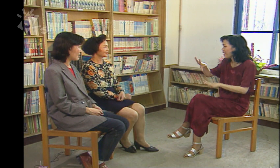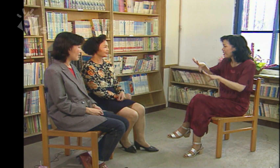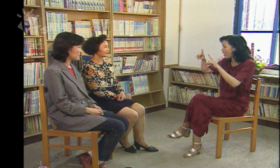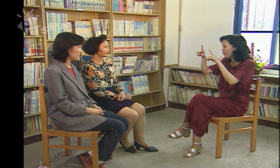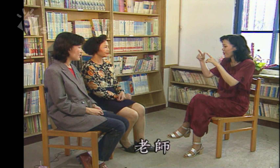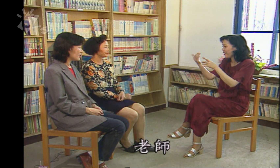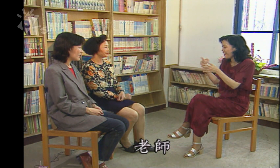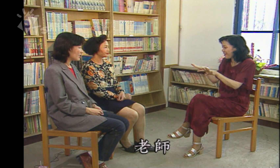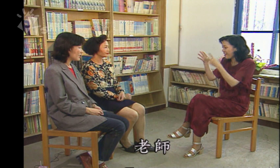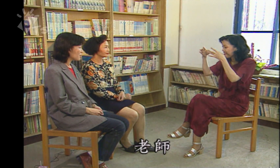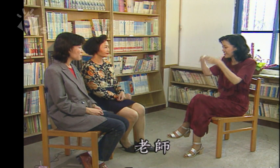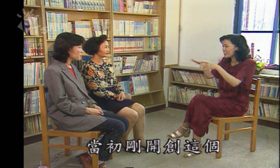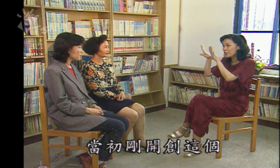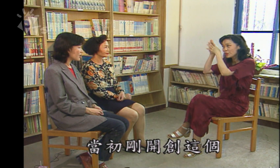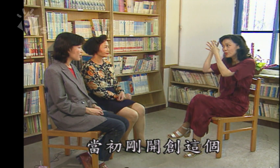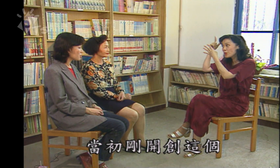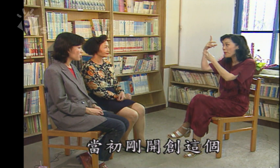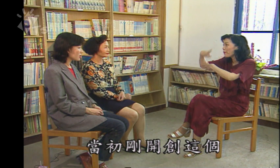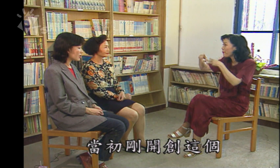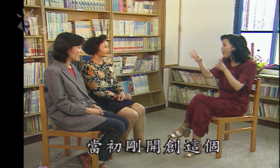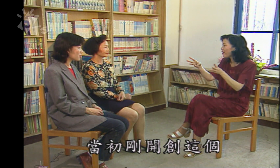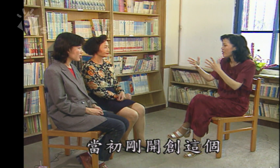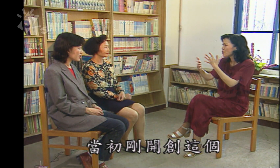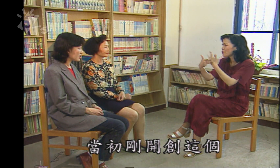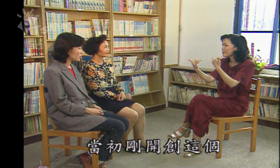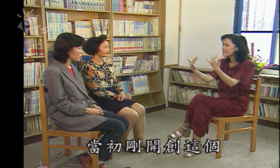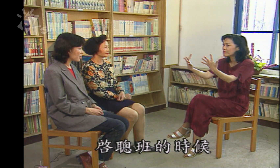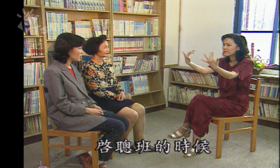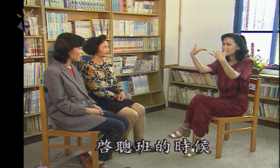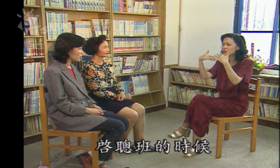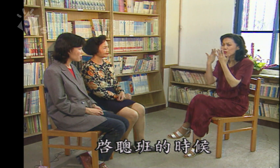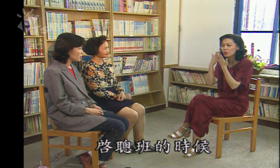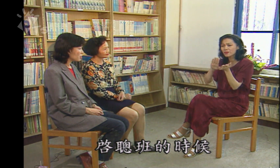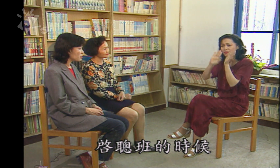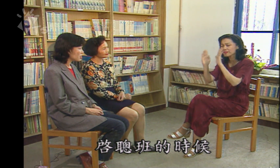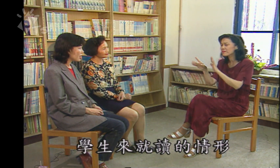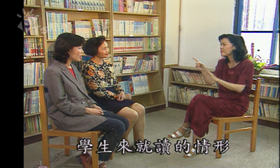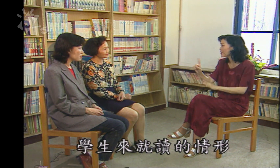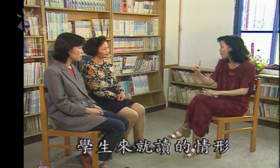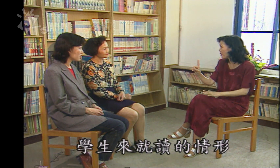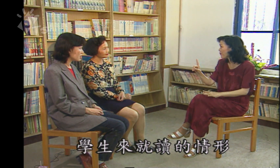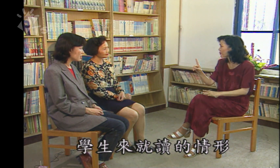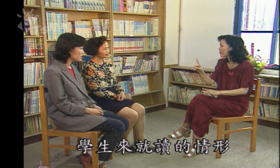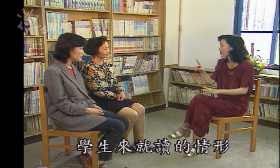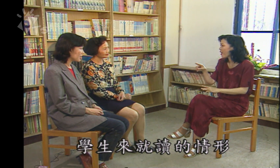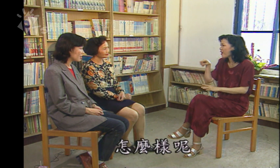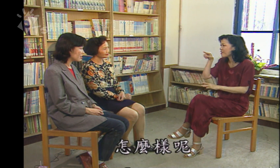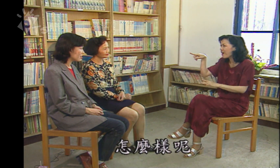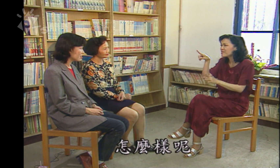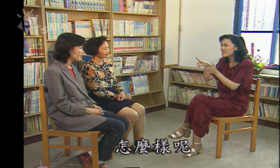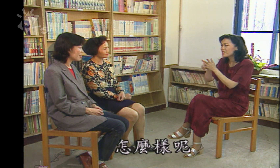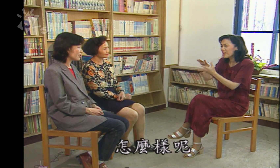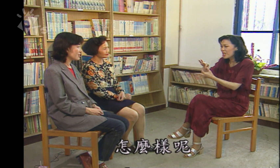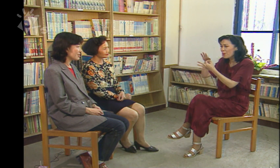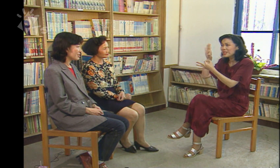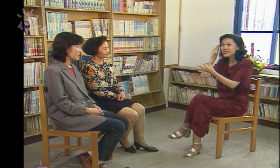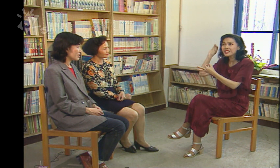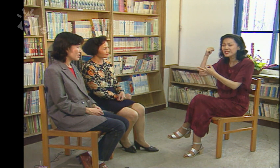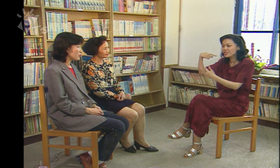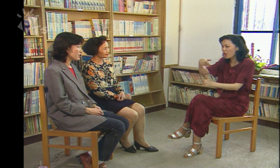老师。当初刚开创这个启聪班的时候，学生来就读情形怎么样呢？因为那个